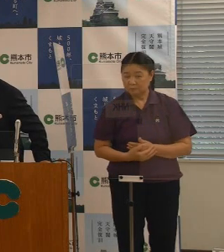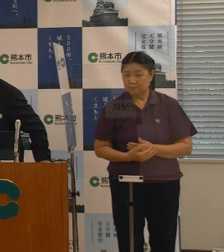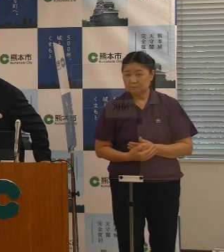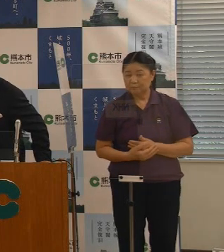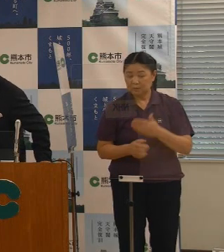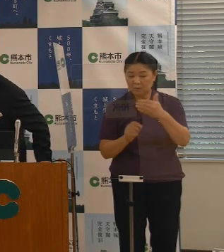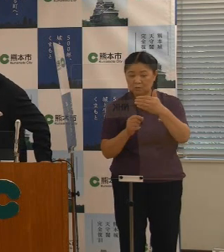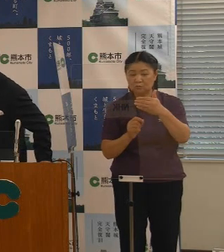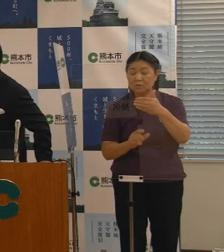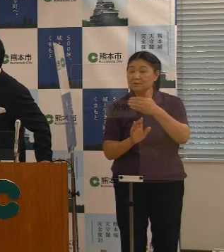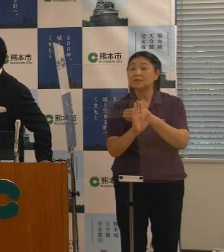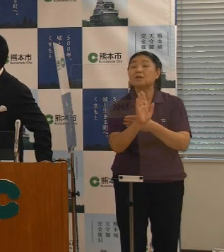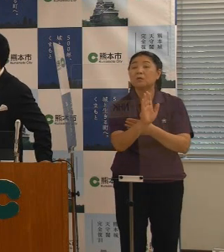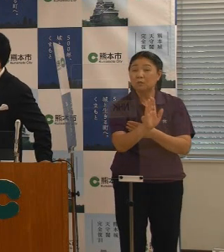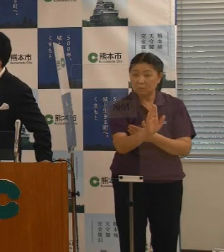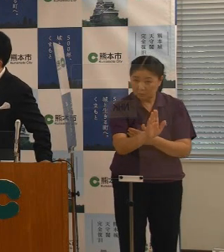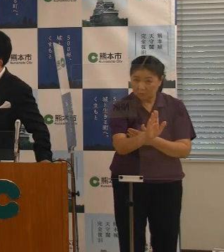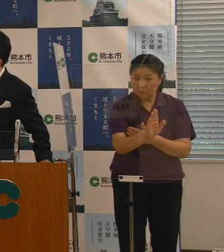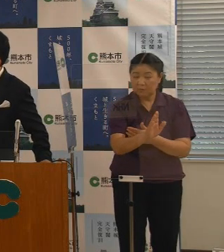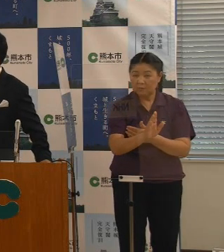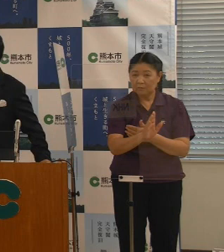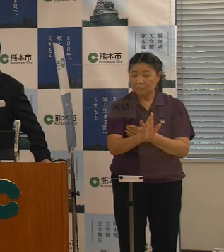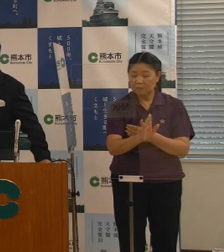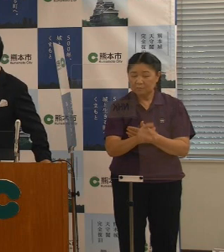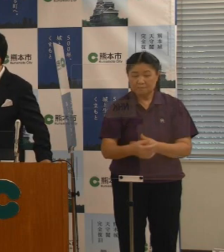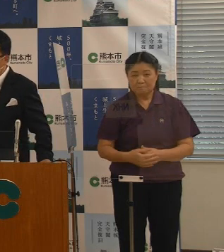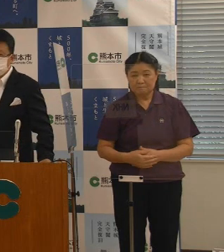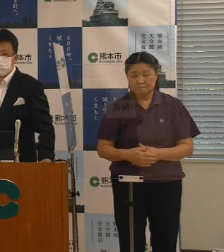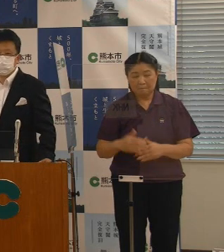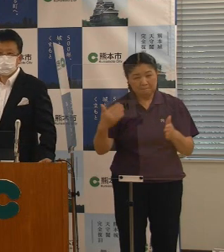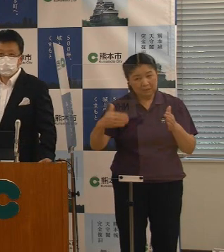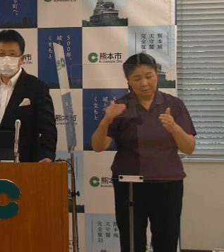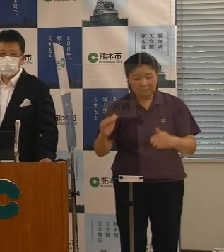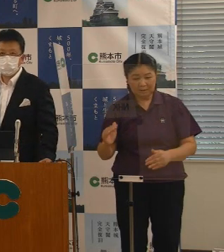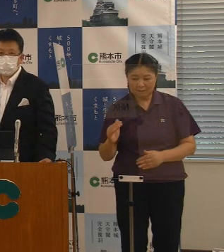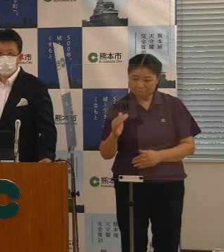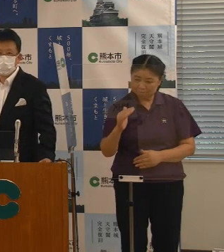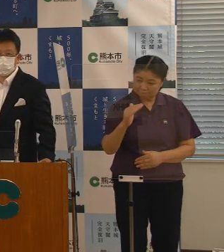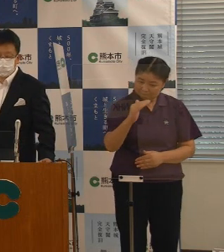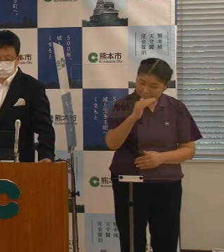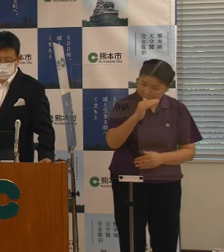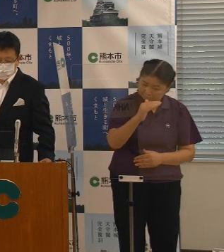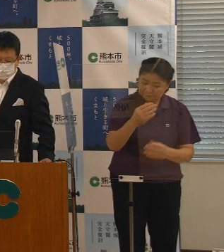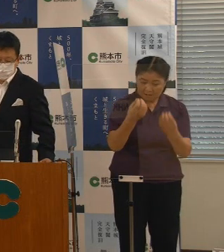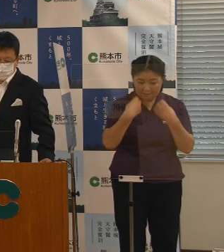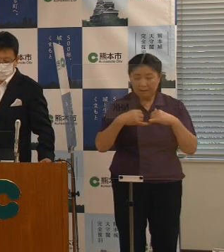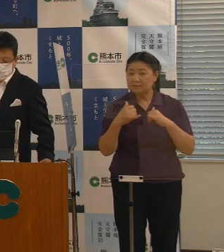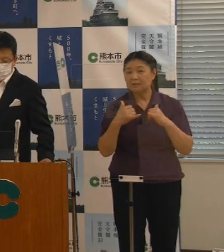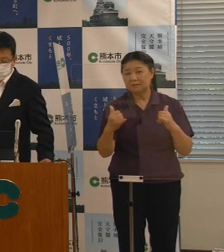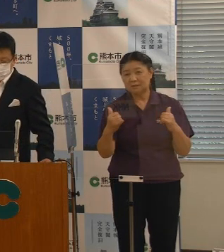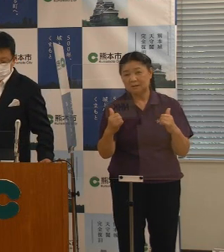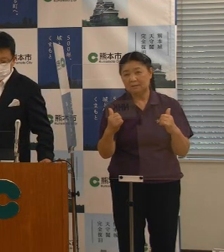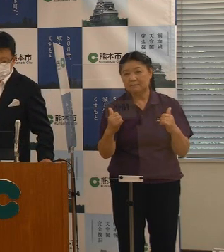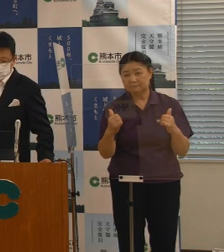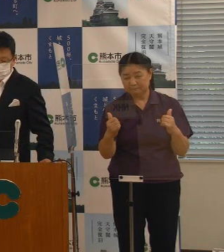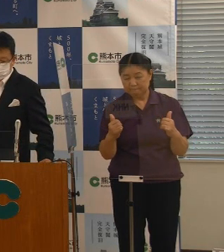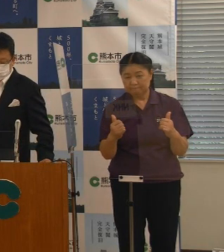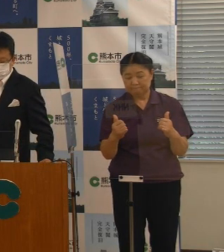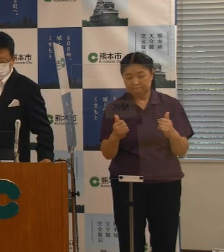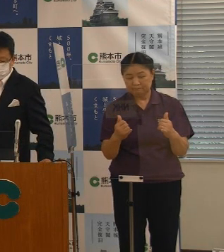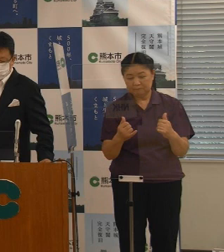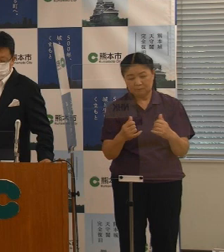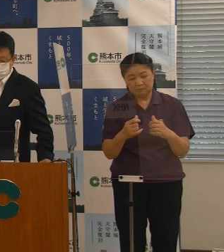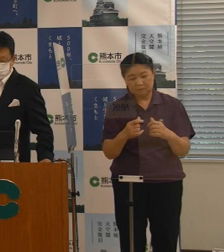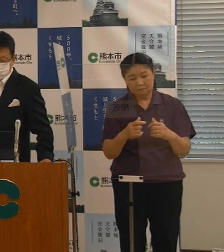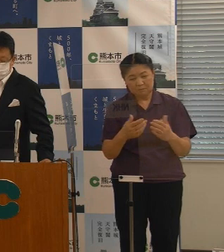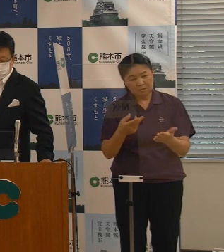まして9月以降もですね、非常に高い水準で感染者がいらっし